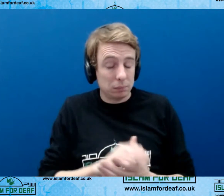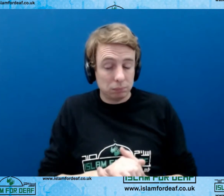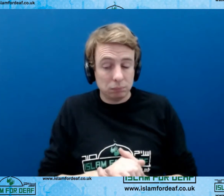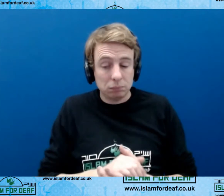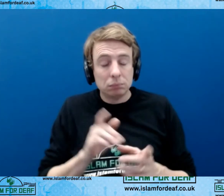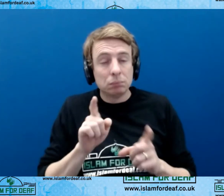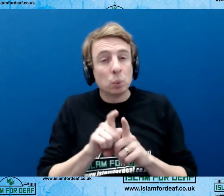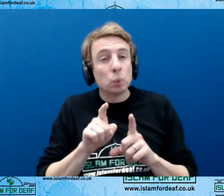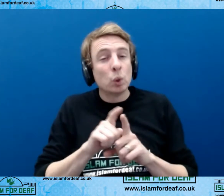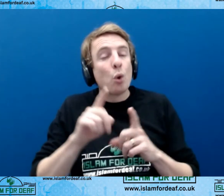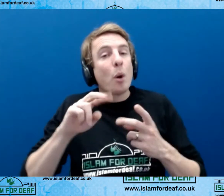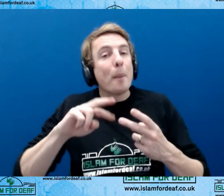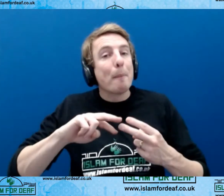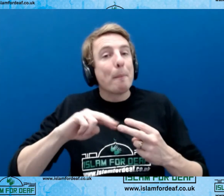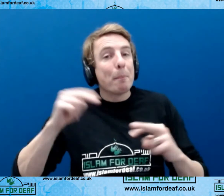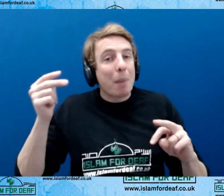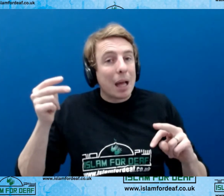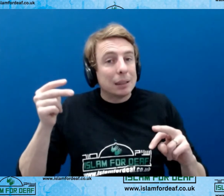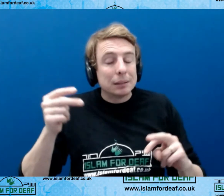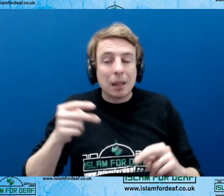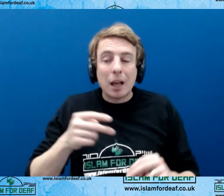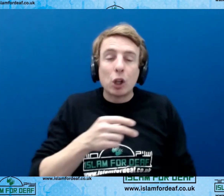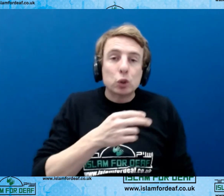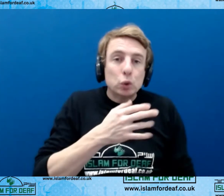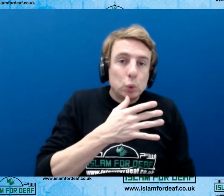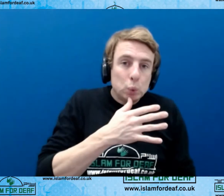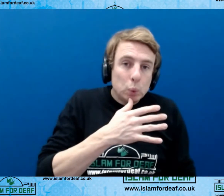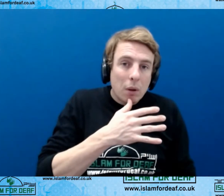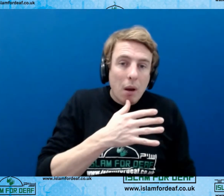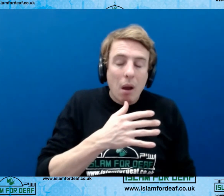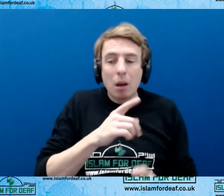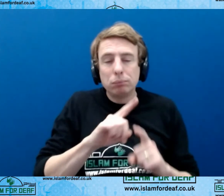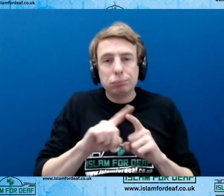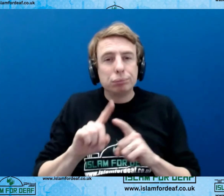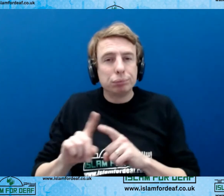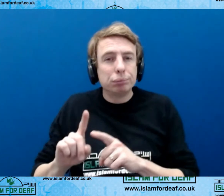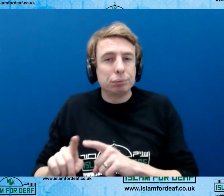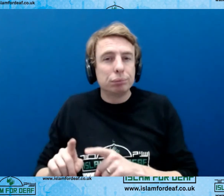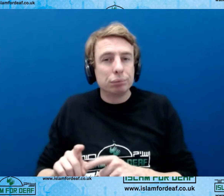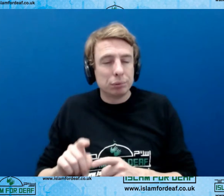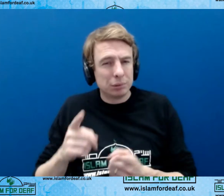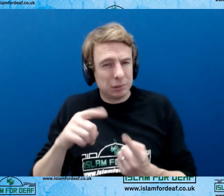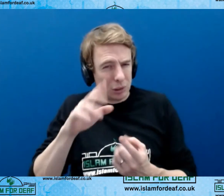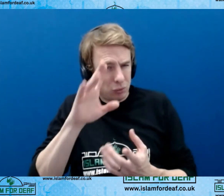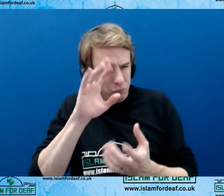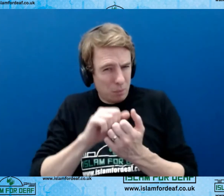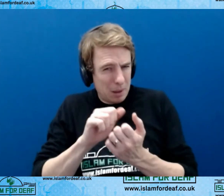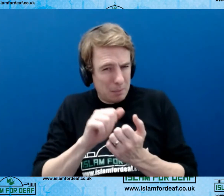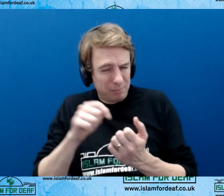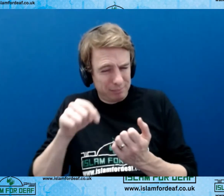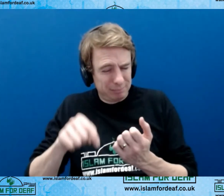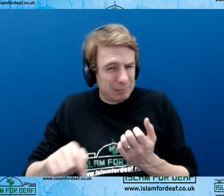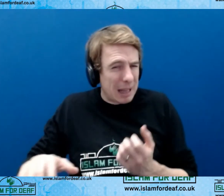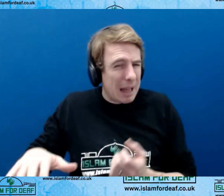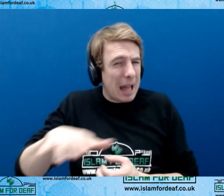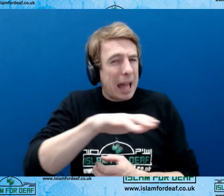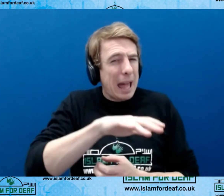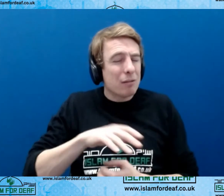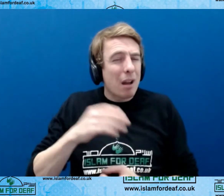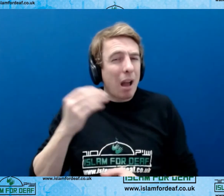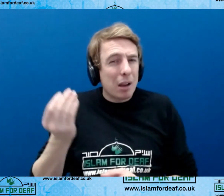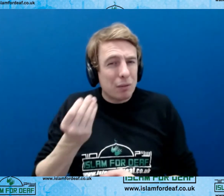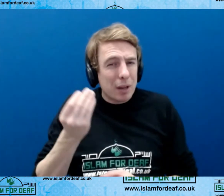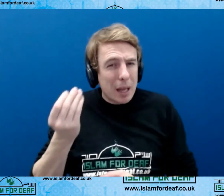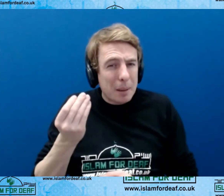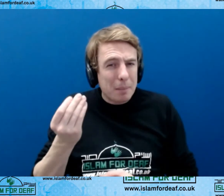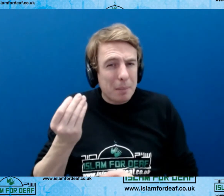things come by the virtue of Allah. And this is a desert, remember, this is my speech. فلا بد أن نحمد الله ونشكره على ما